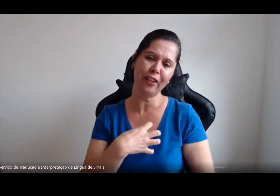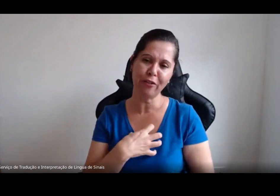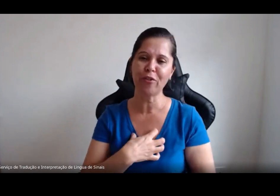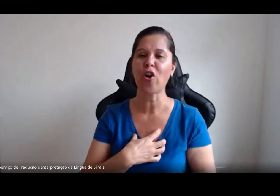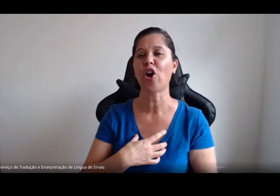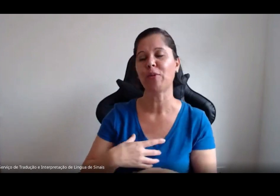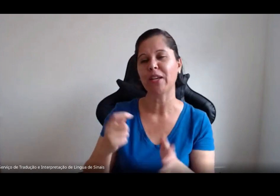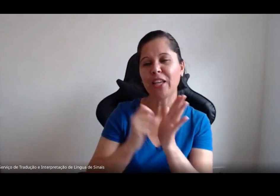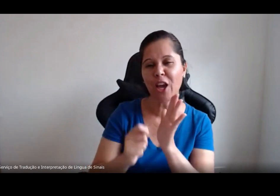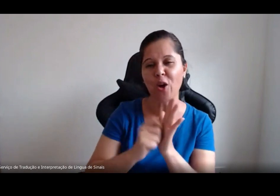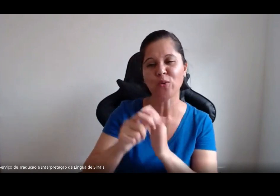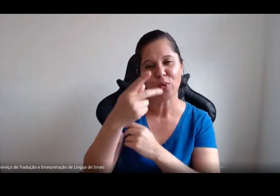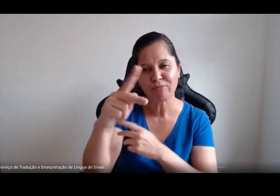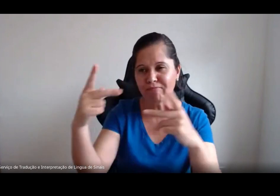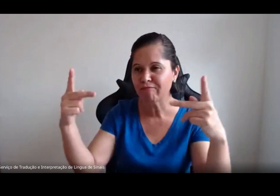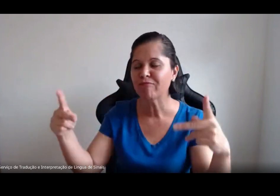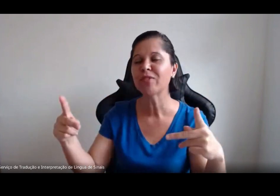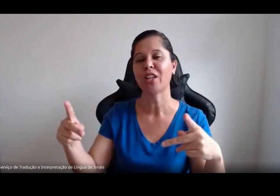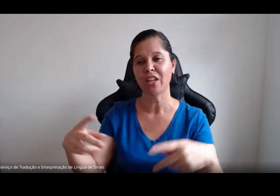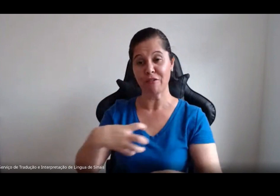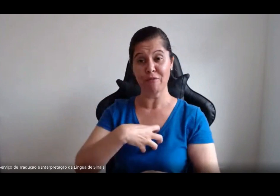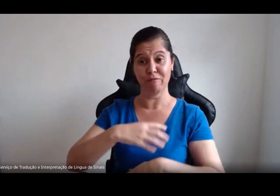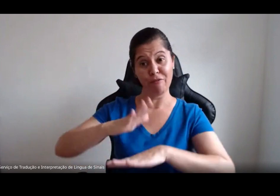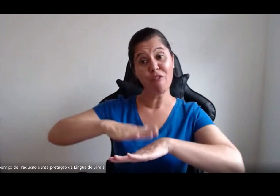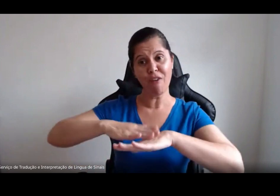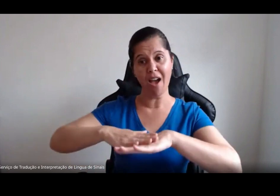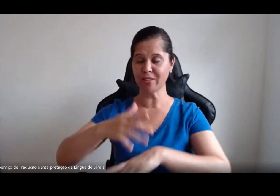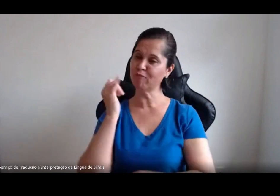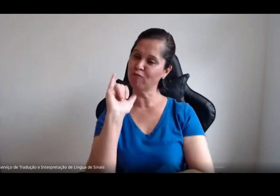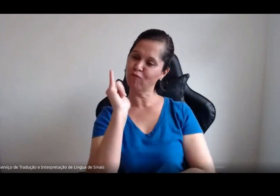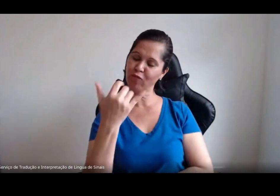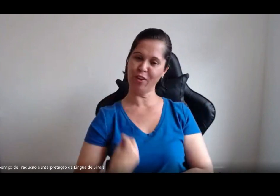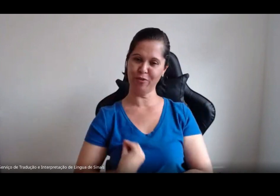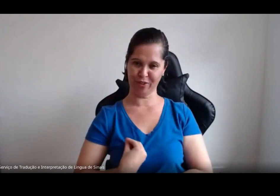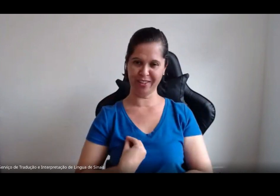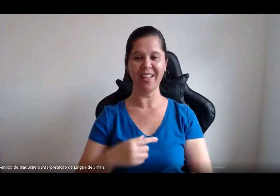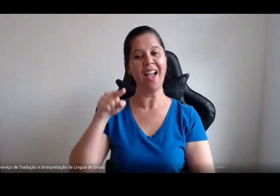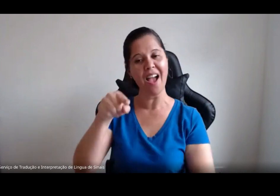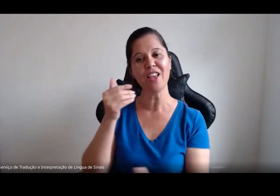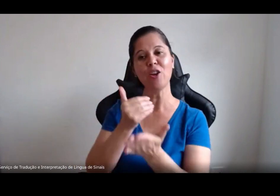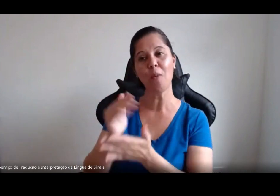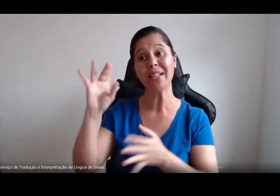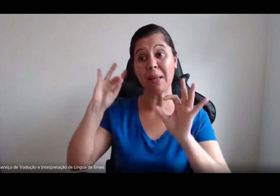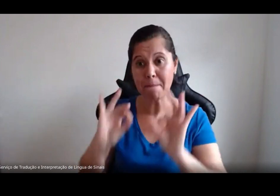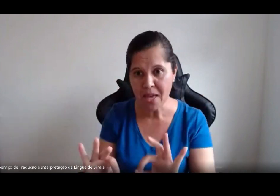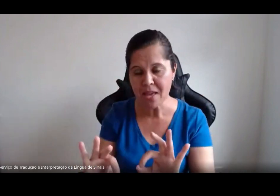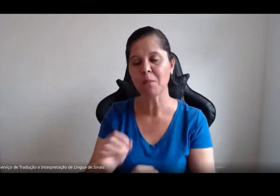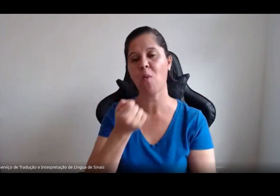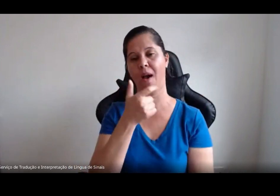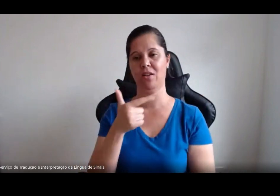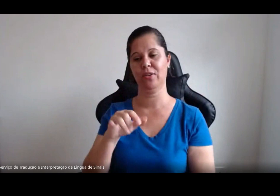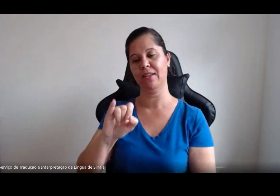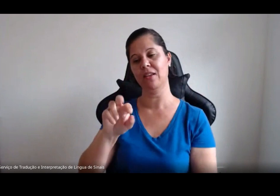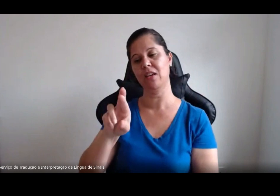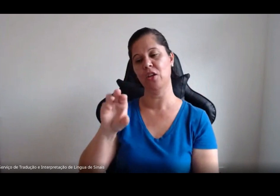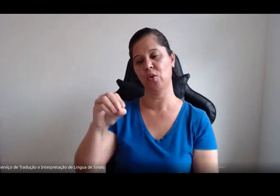os autores de biografia, de autobiografias. E é nessa indecisão que a ironia se instala, se